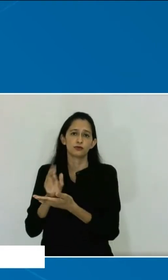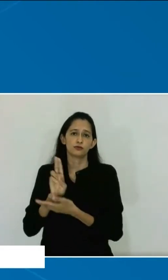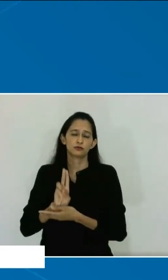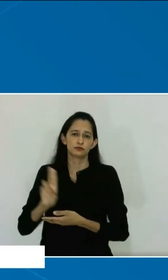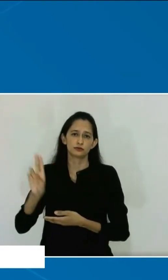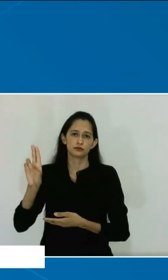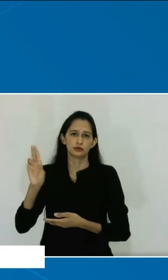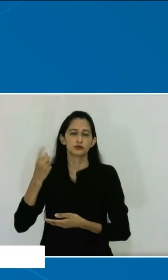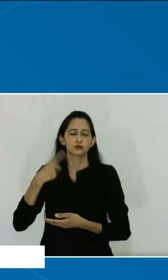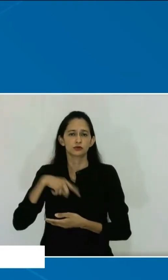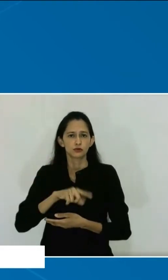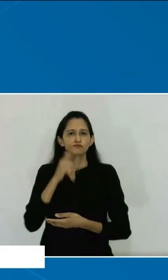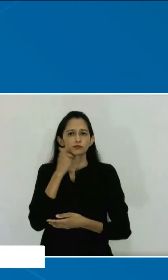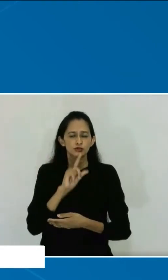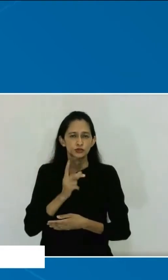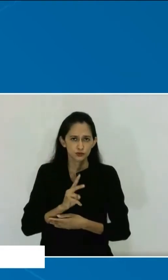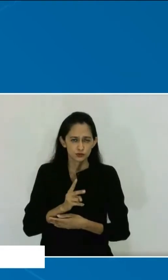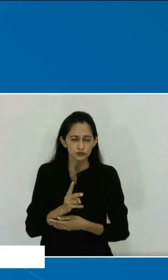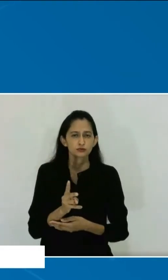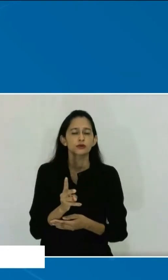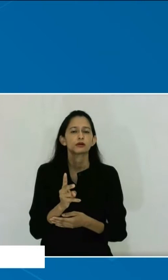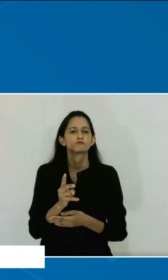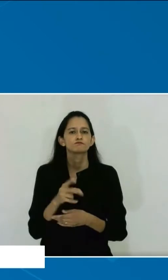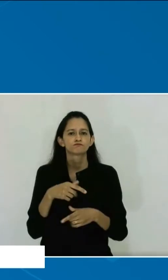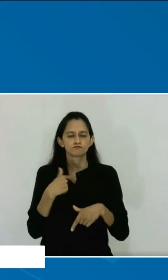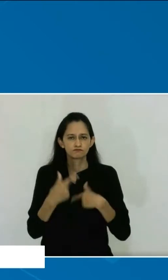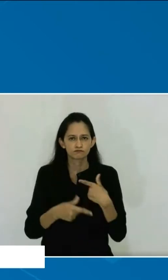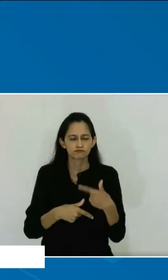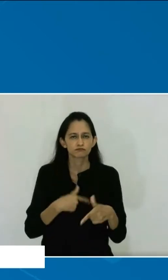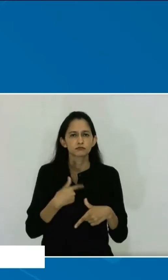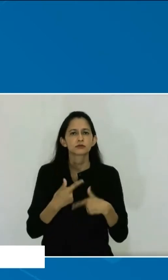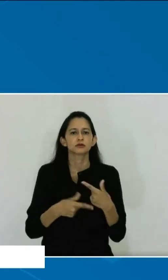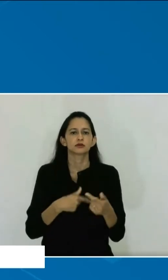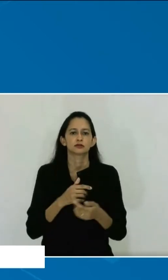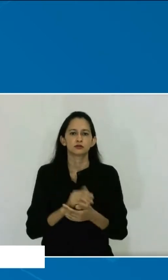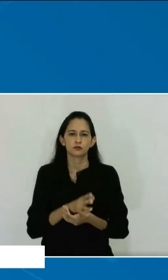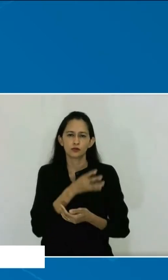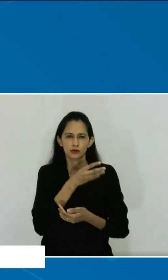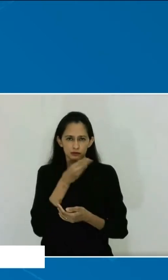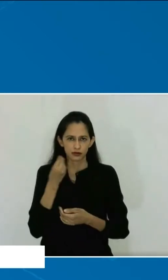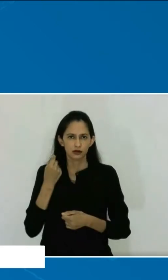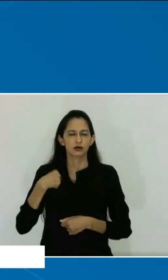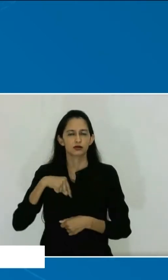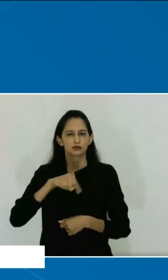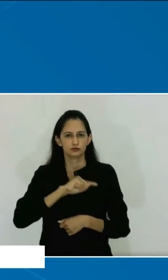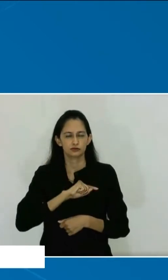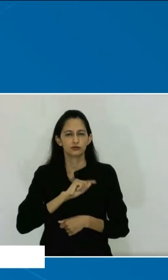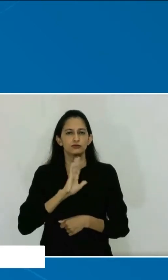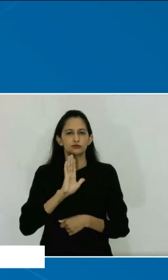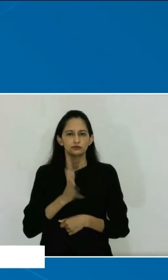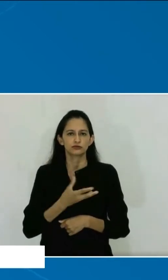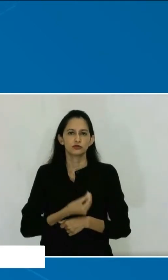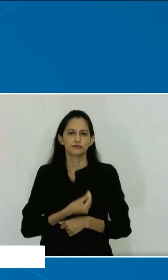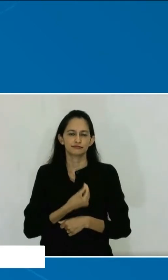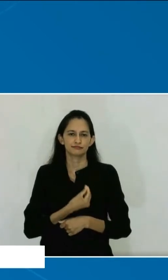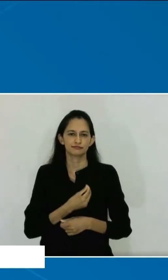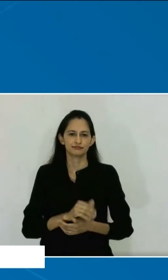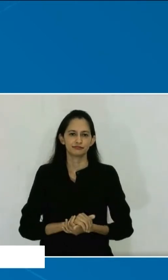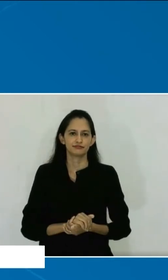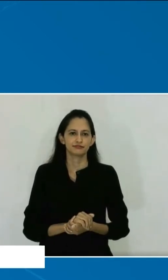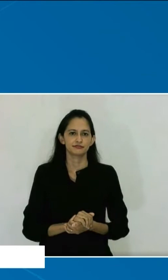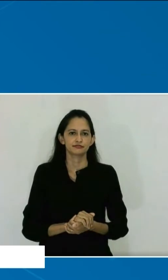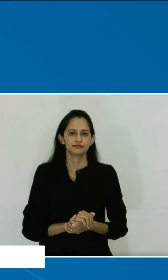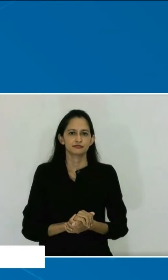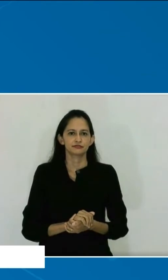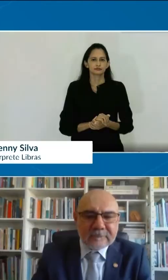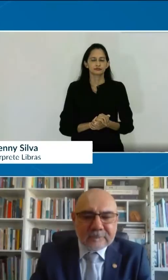possa continuar fazendo esse serviço de excelência que as universidades brasileiras fazem.